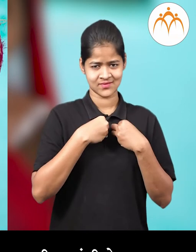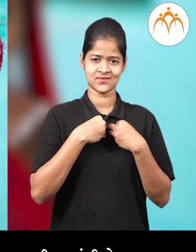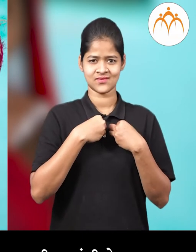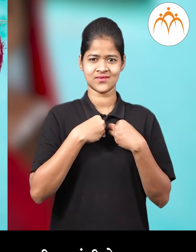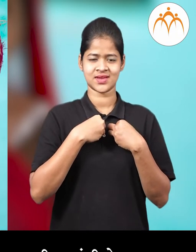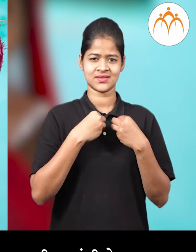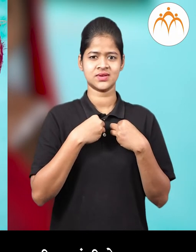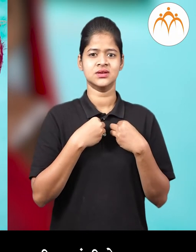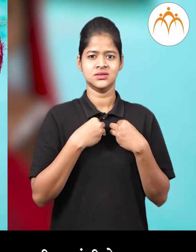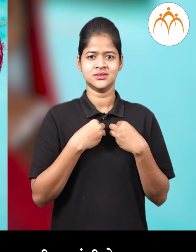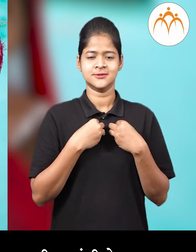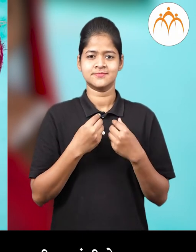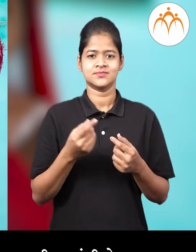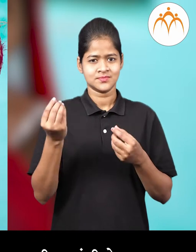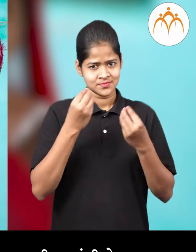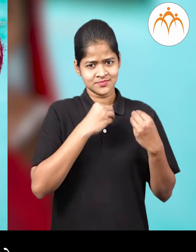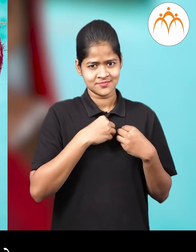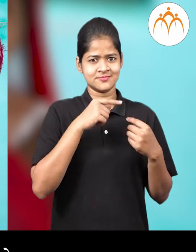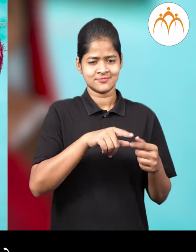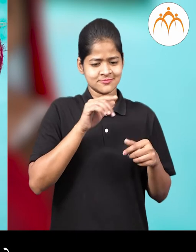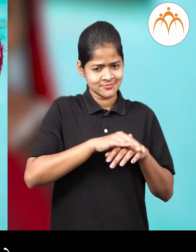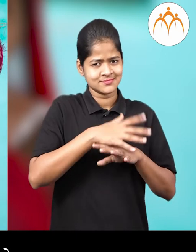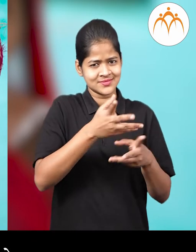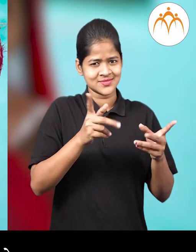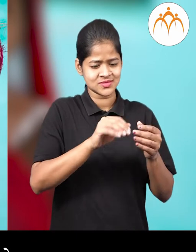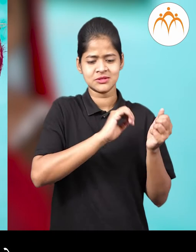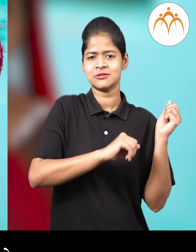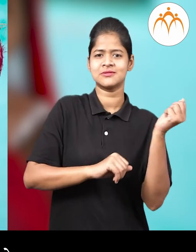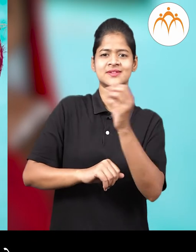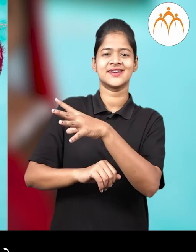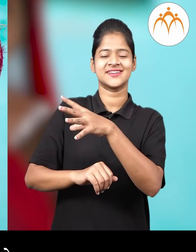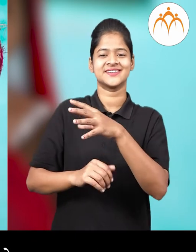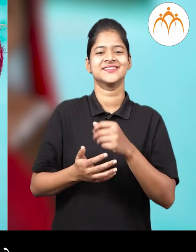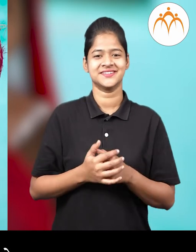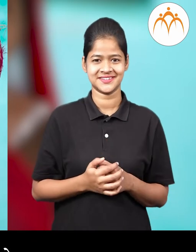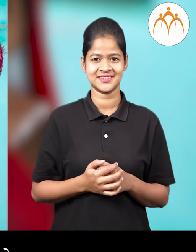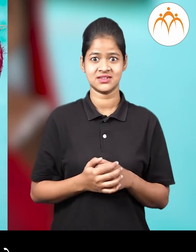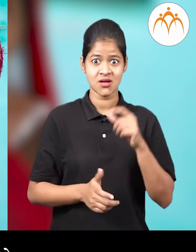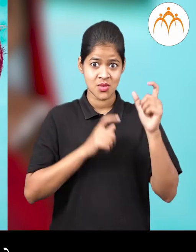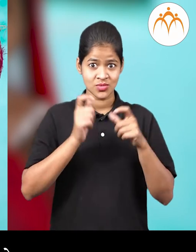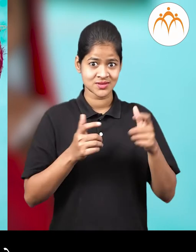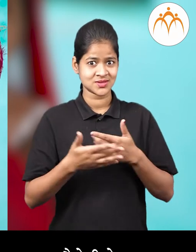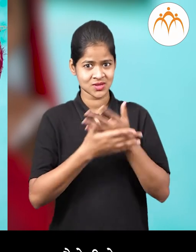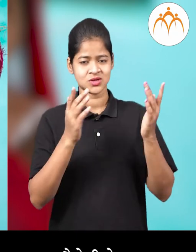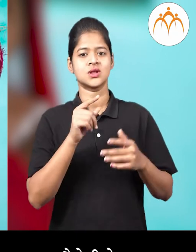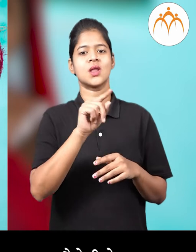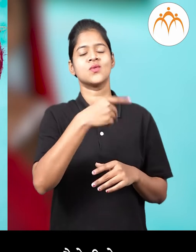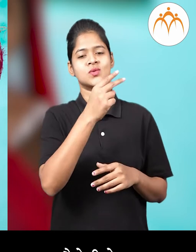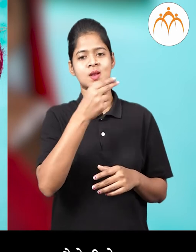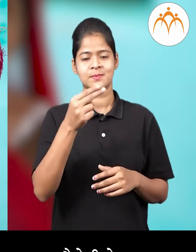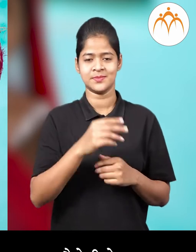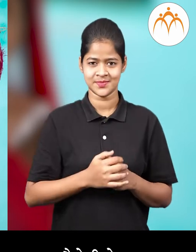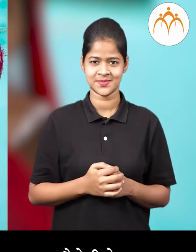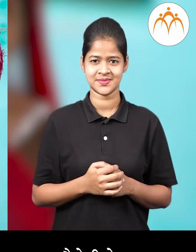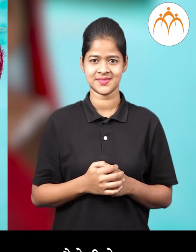આપલ્યાલા નવિન ભાંડી દેતાત અશા લોકાના બોહારી અસમંતાત કાહિ વેળા